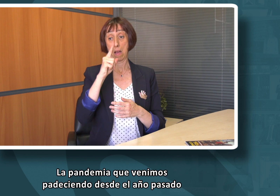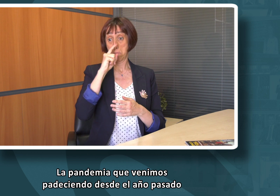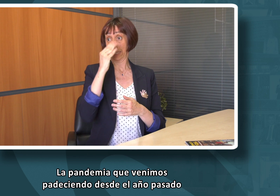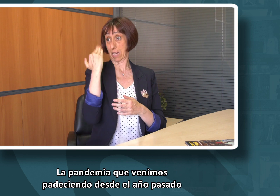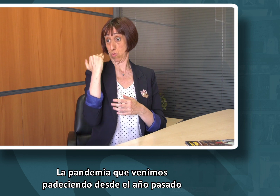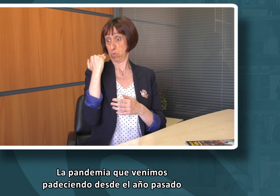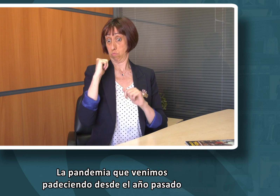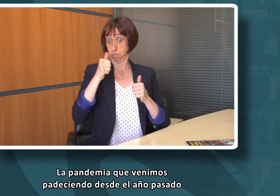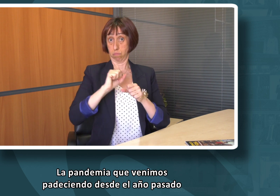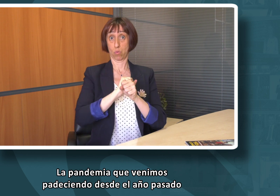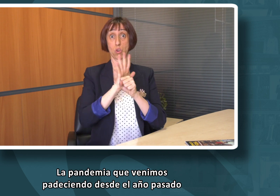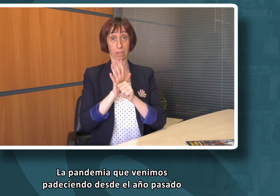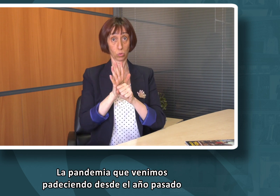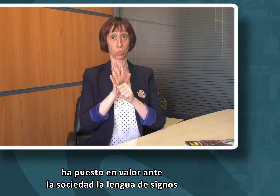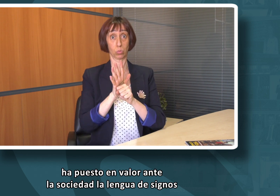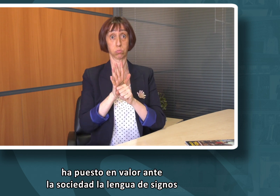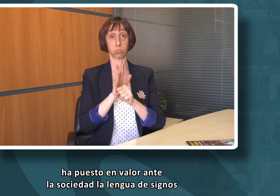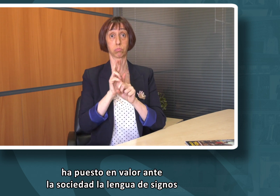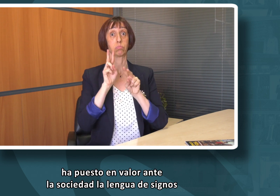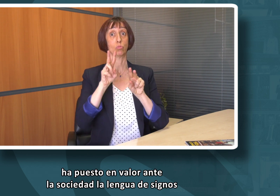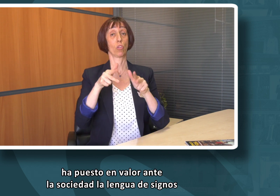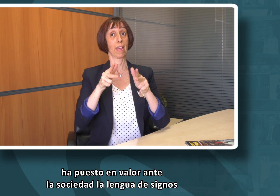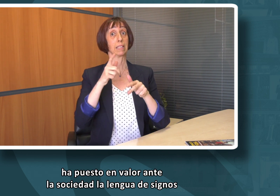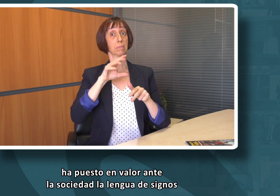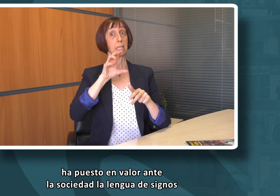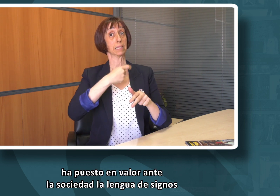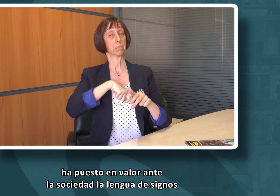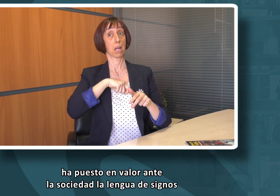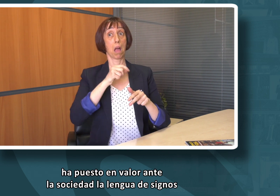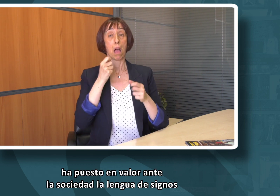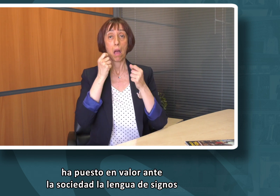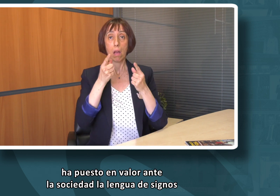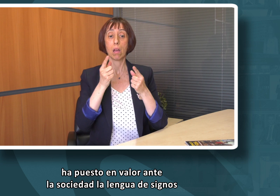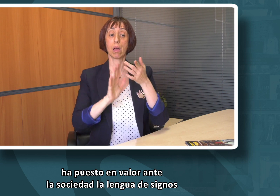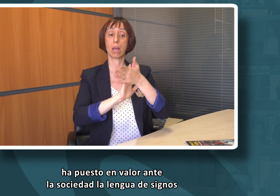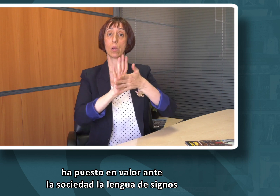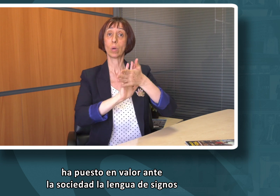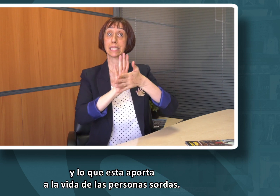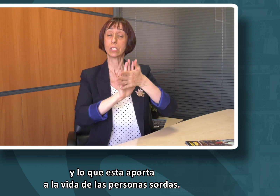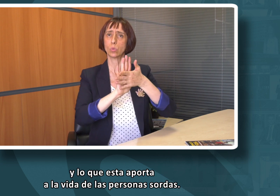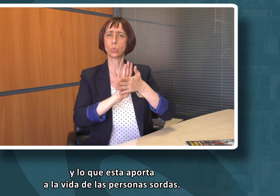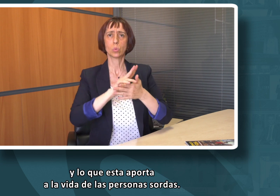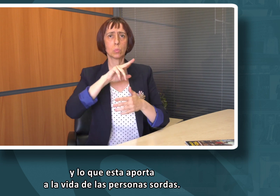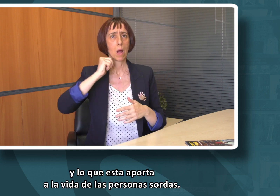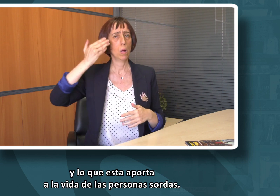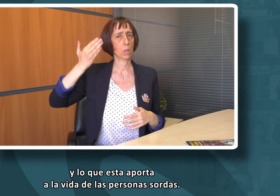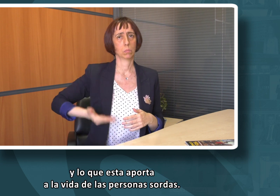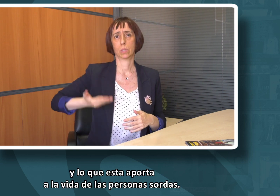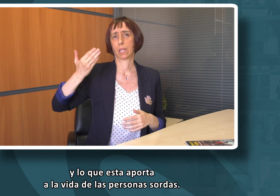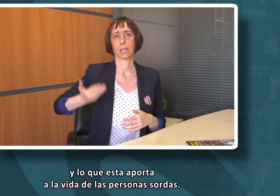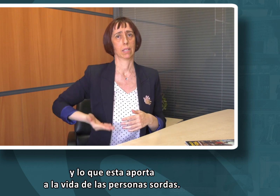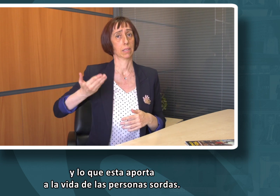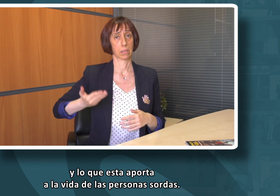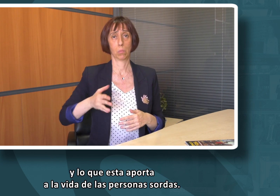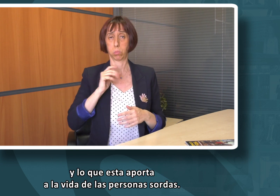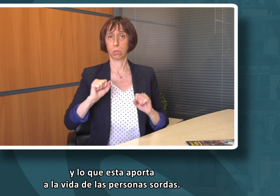La pandemia que venimos padeciendo desde el año pasado ha puesto en valor ante la sociedad la lengua de signos y lo que ésta aporta a la